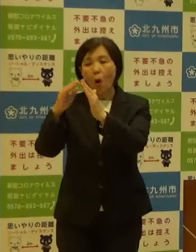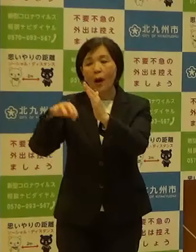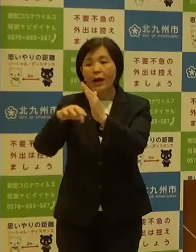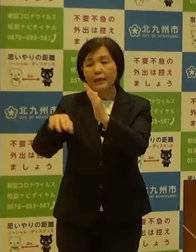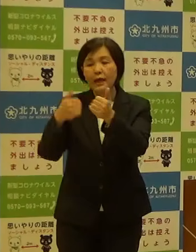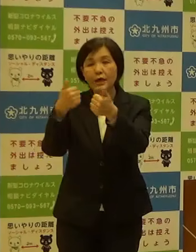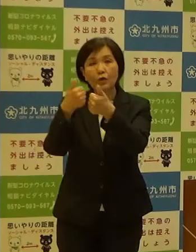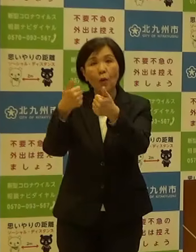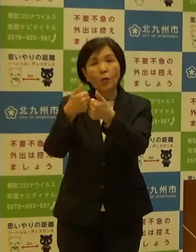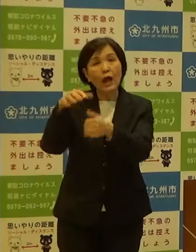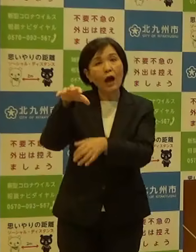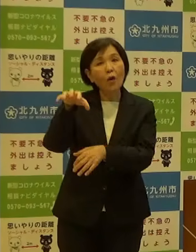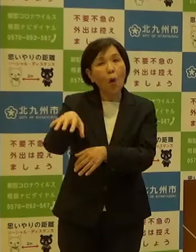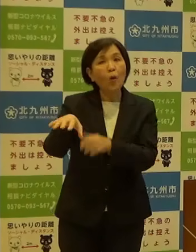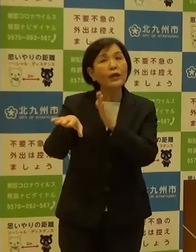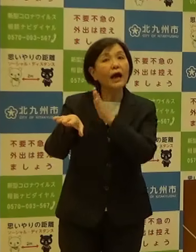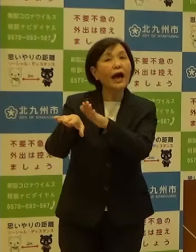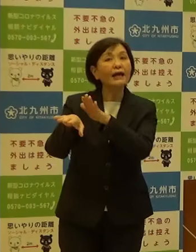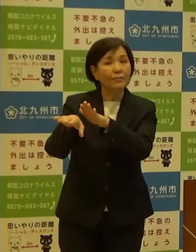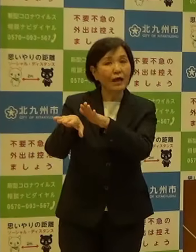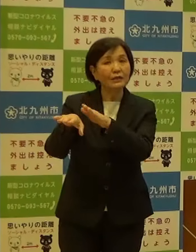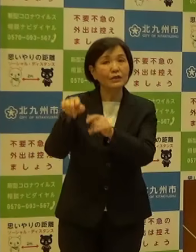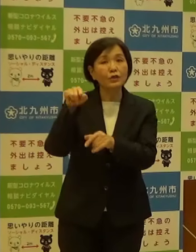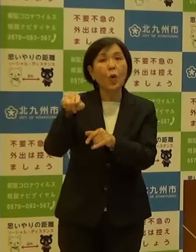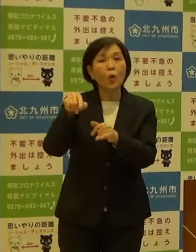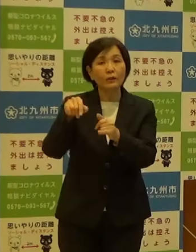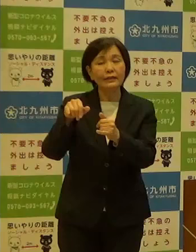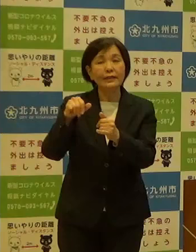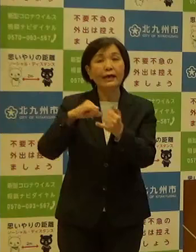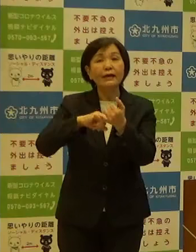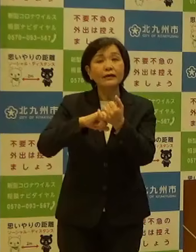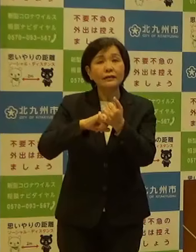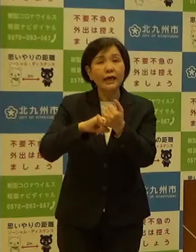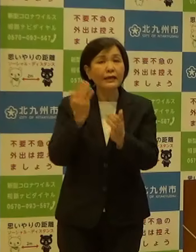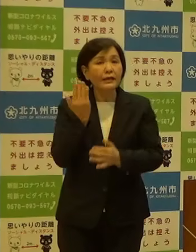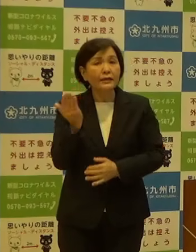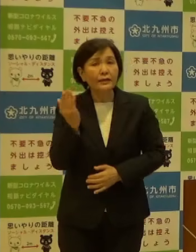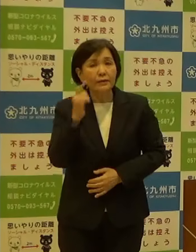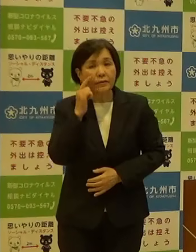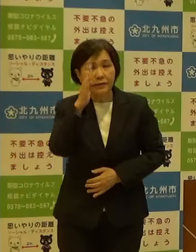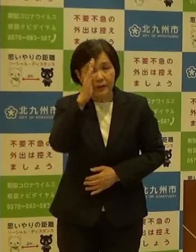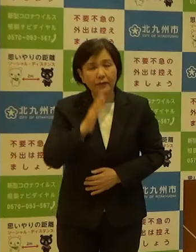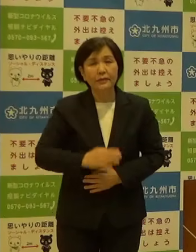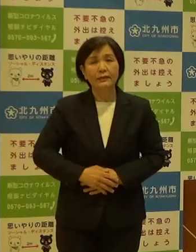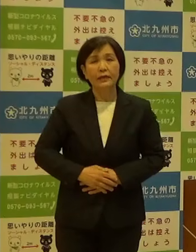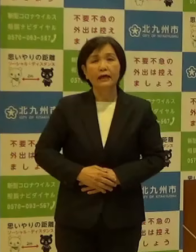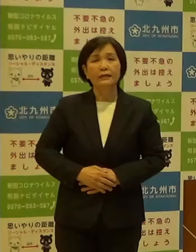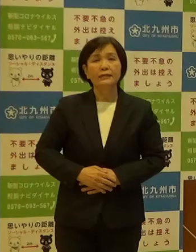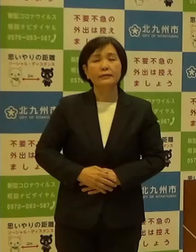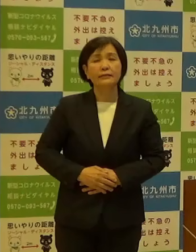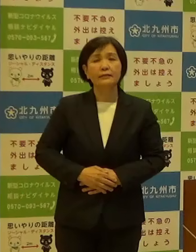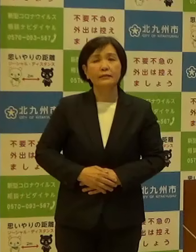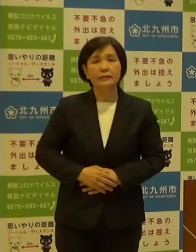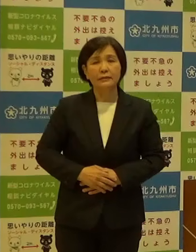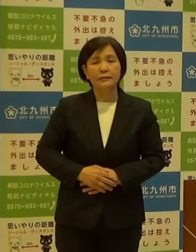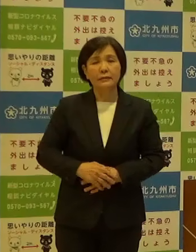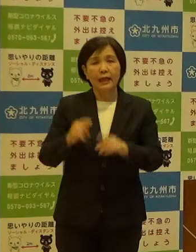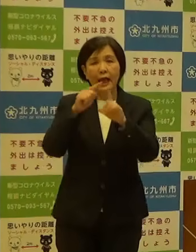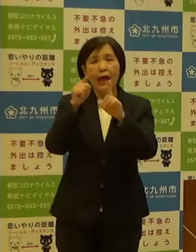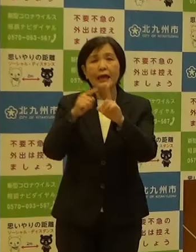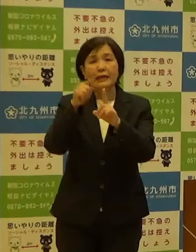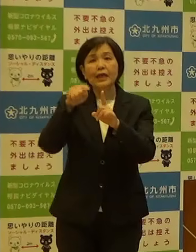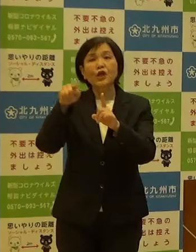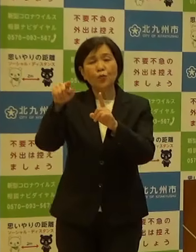ーがありますので、こちらにぜひお問い合わせをいただきたいと思います。DV によりま